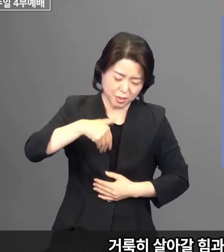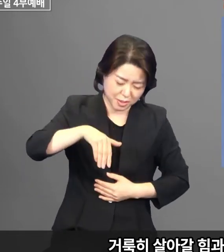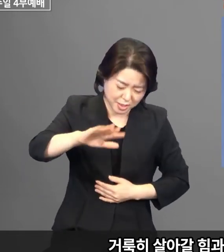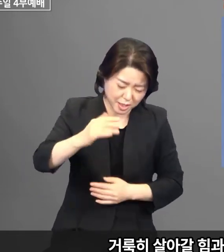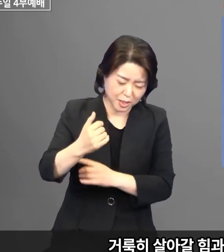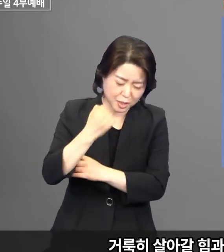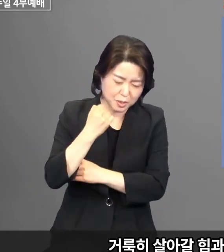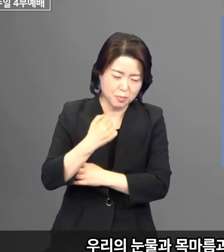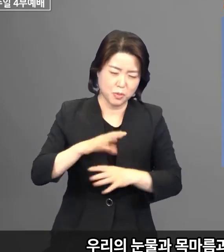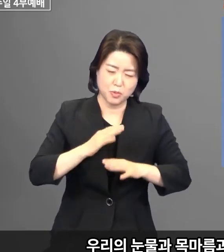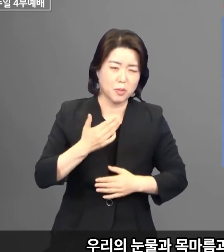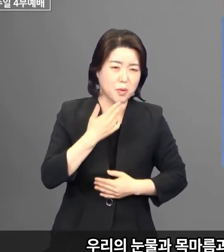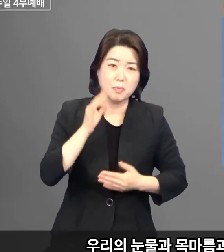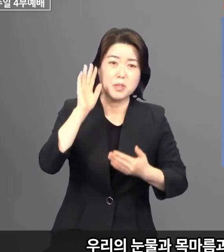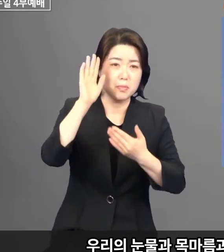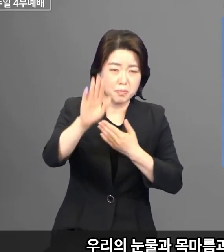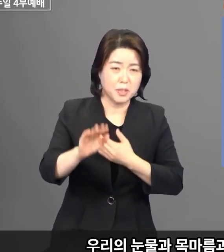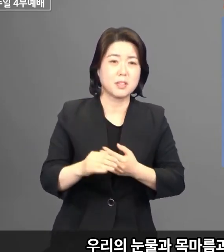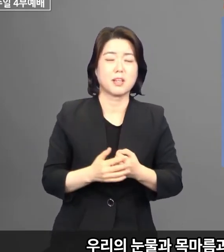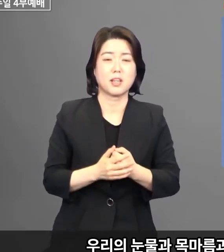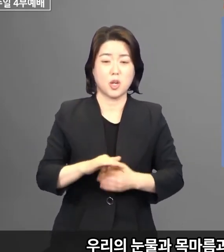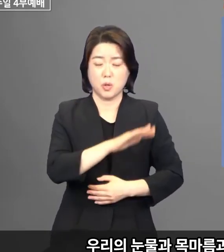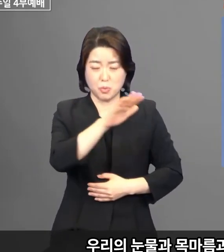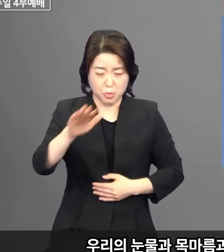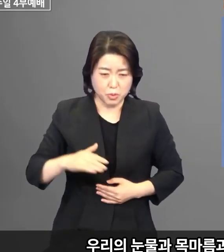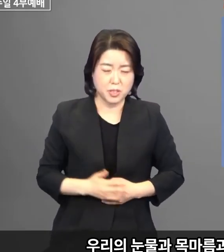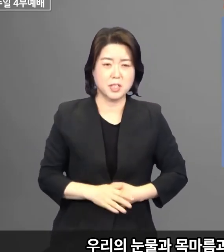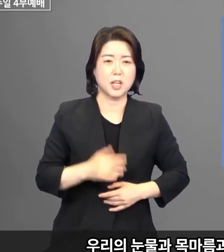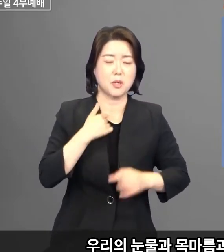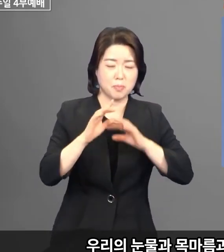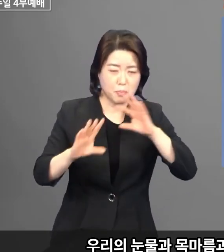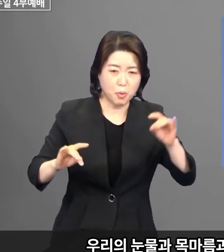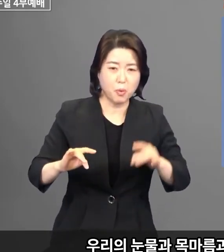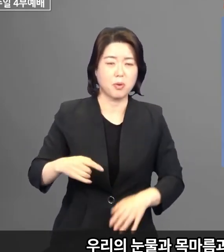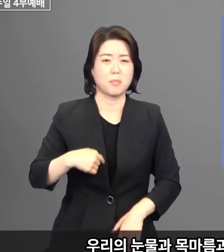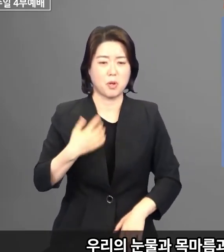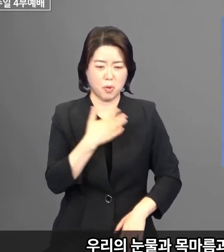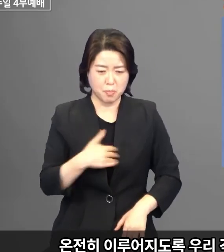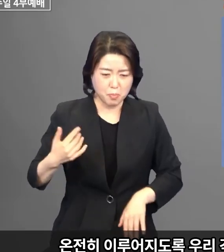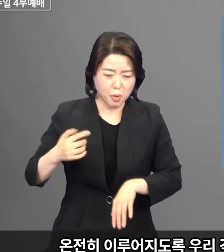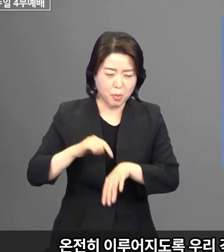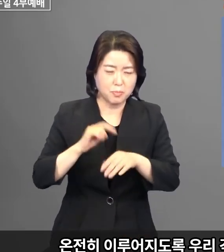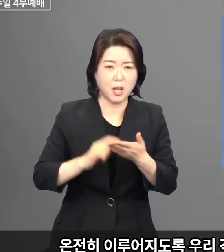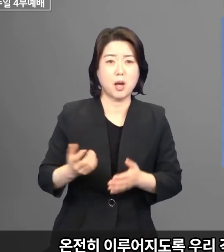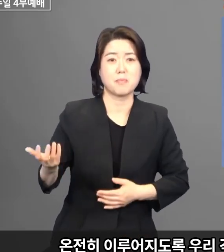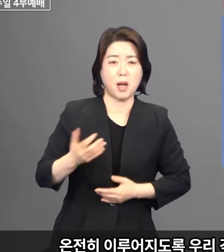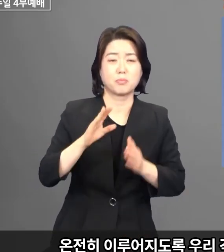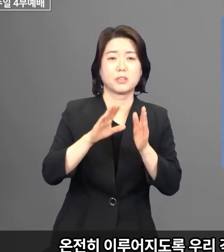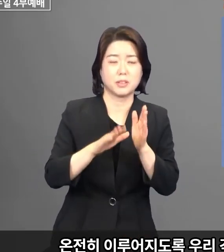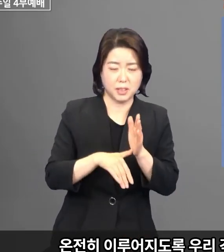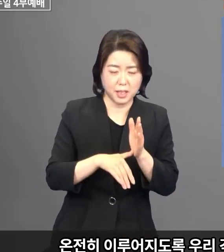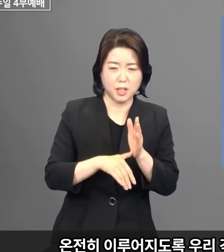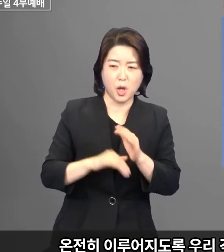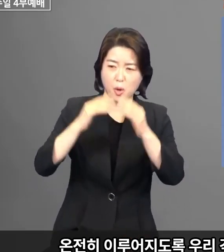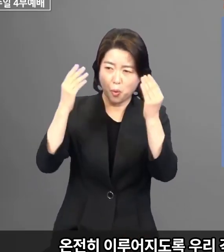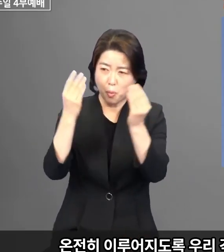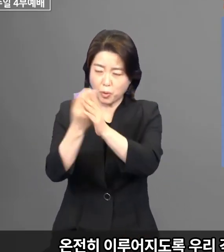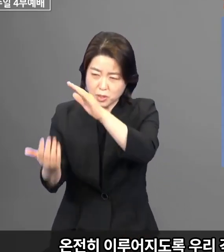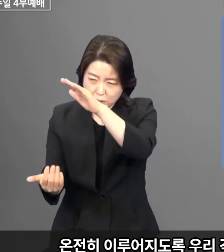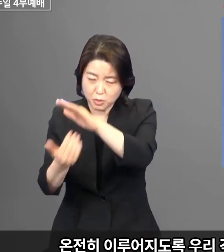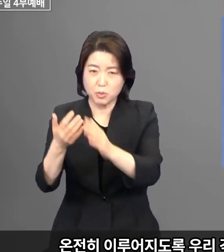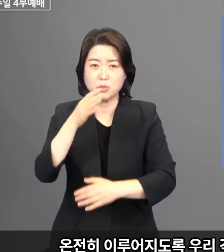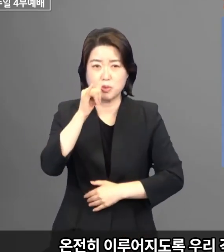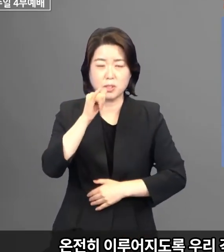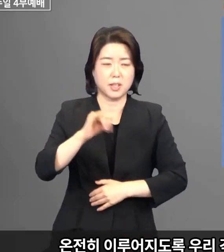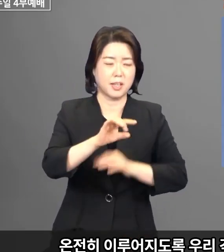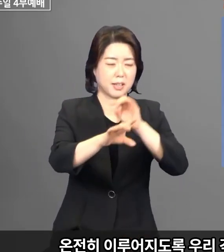없는 믿음이 우리의 눈물과 목마름과 몸과 마음의 아픔 안에 온전히 이루어지도록 우리 각자의